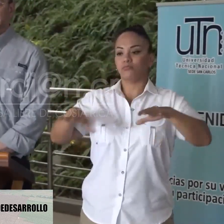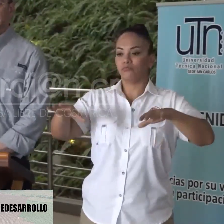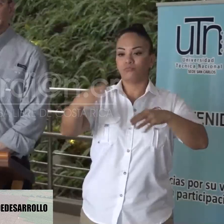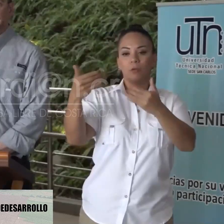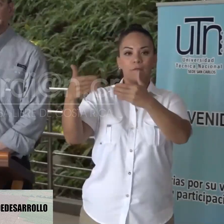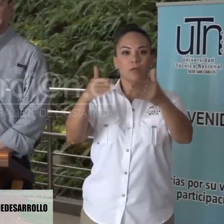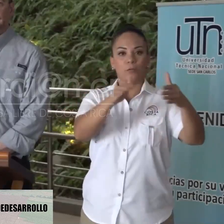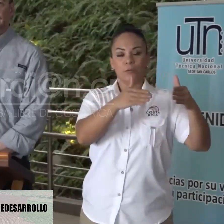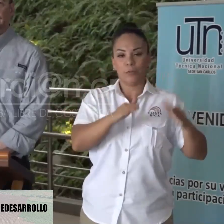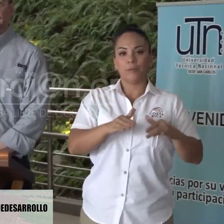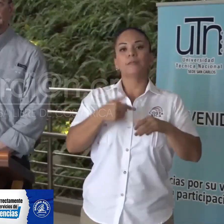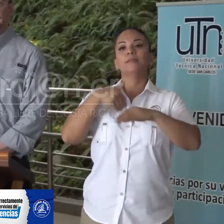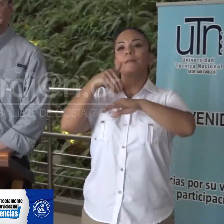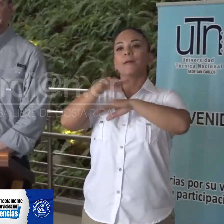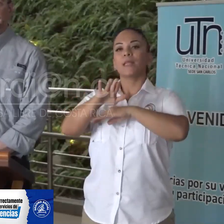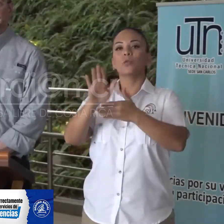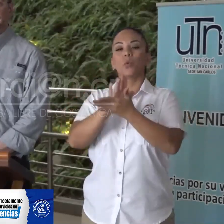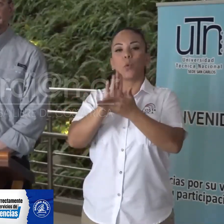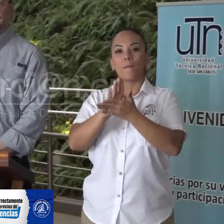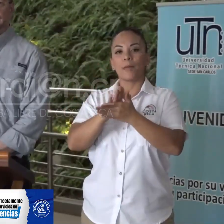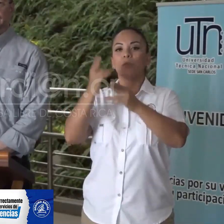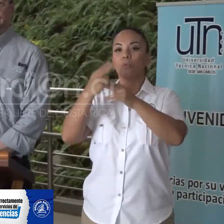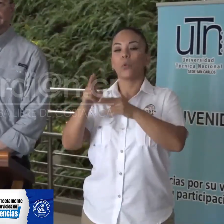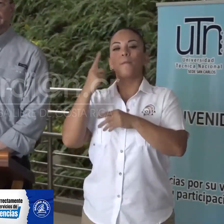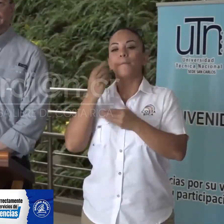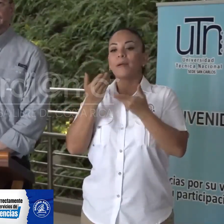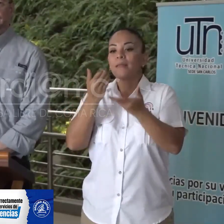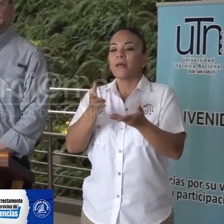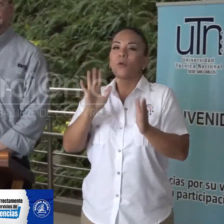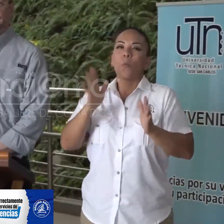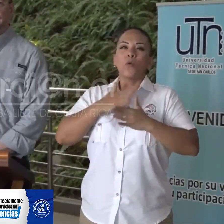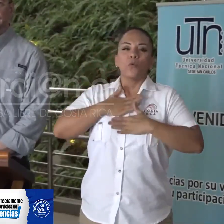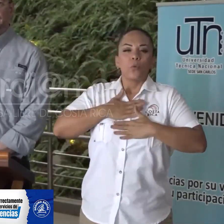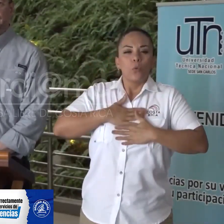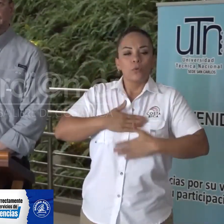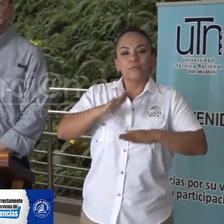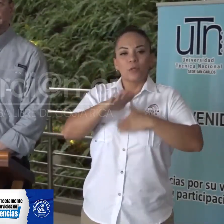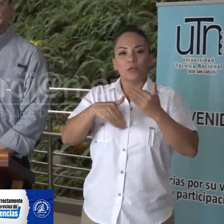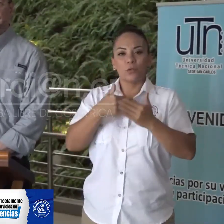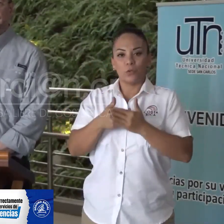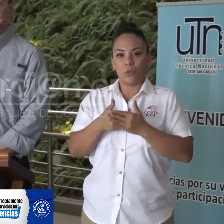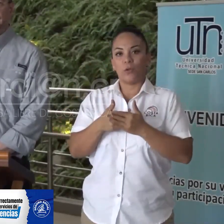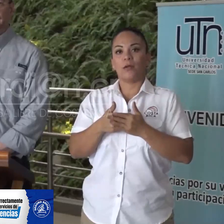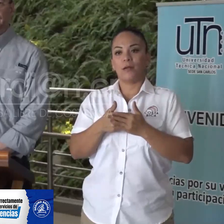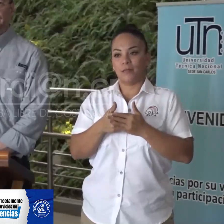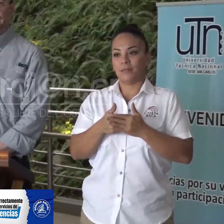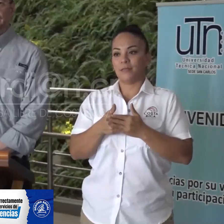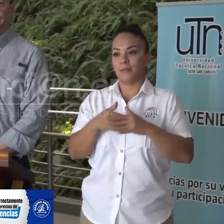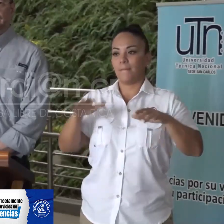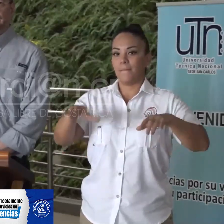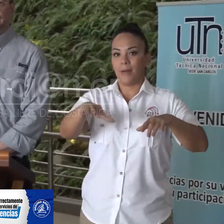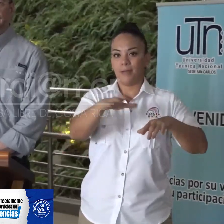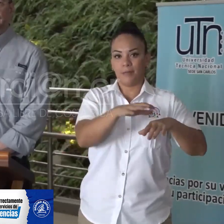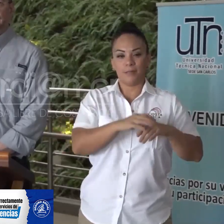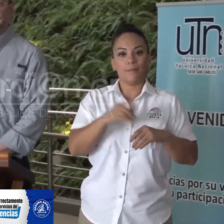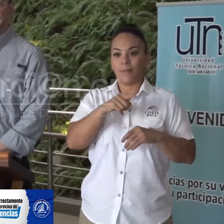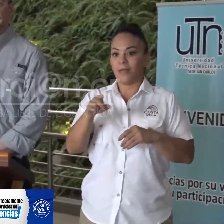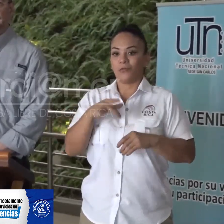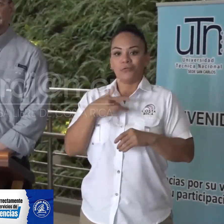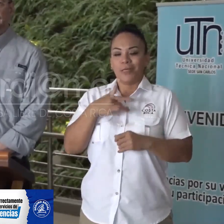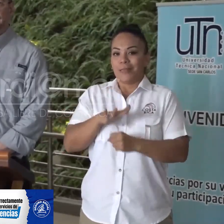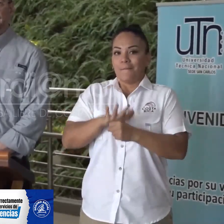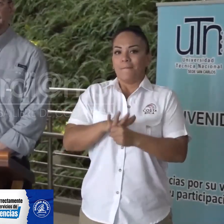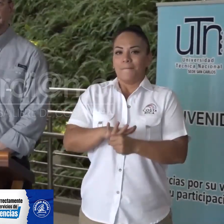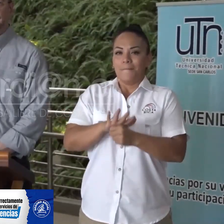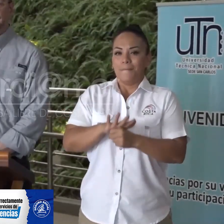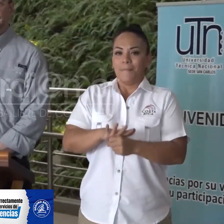Se está mandando un transitorio para dar algún respiro a todas las placas, de manera tal que no sientan esa presión